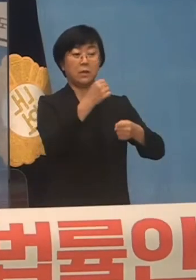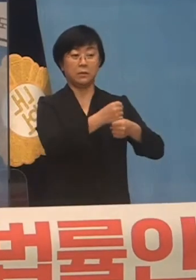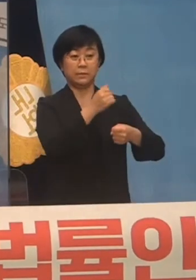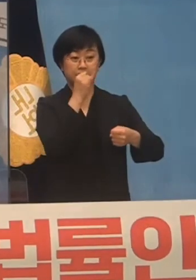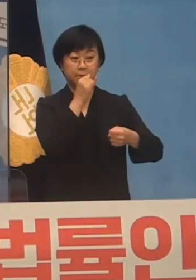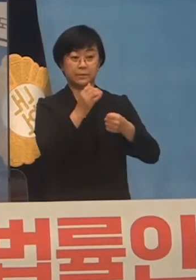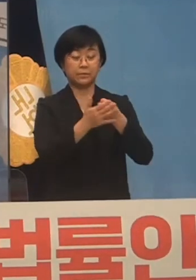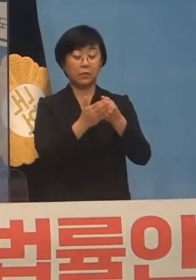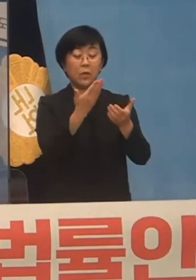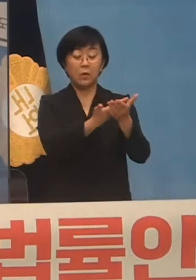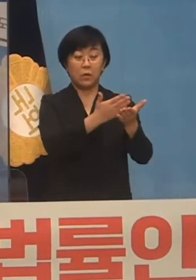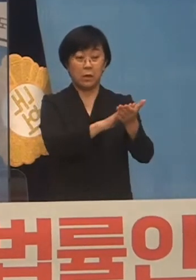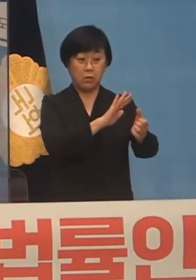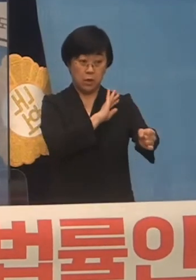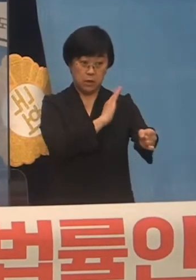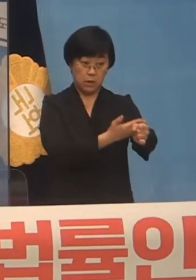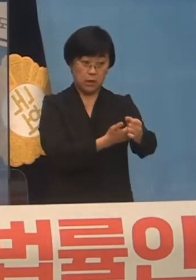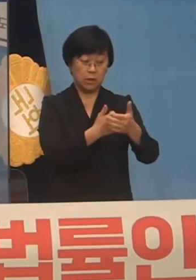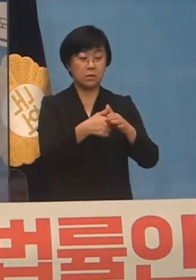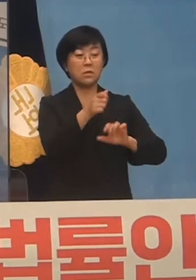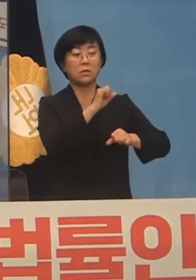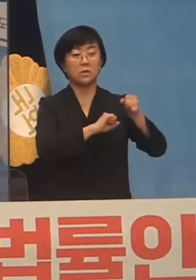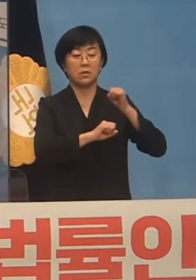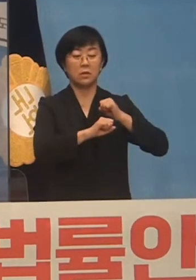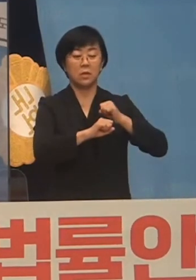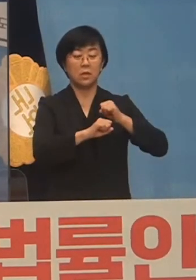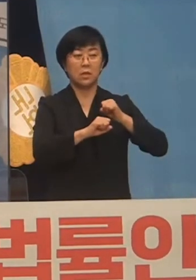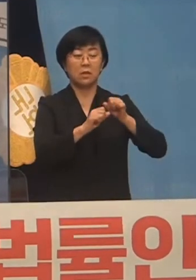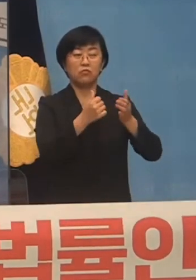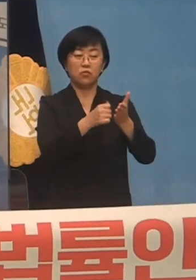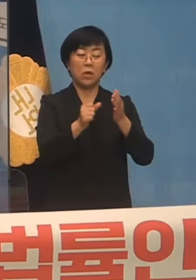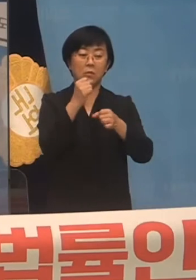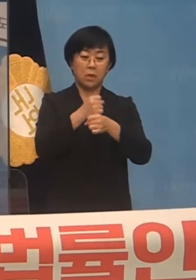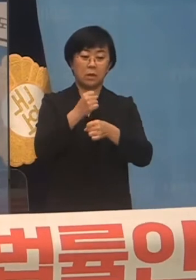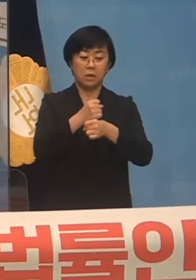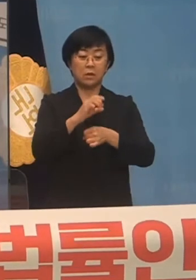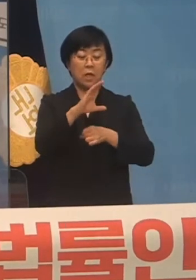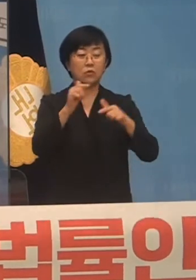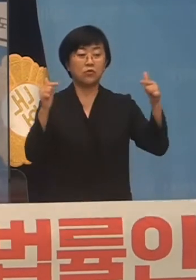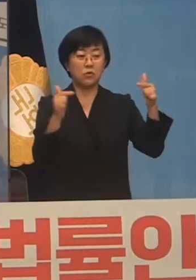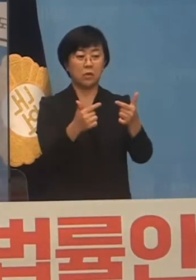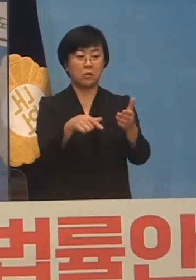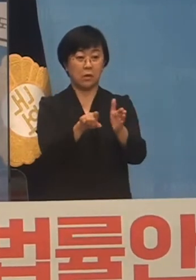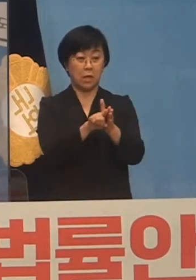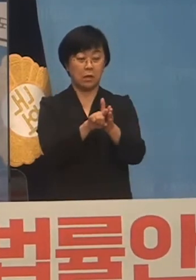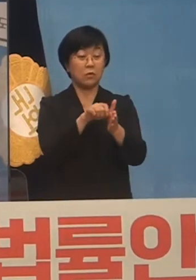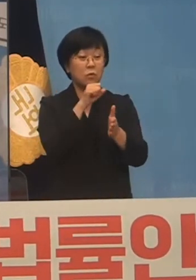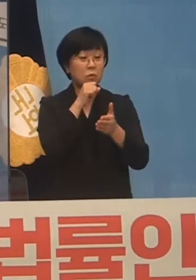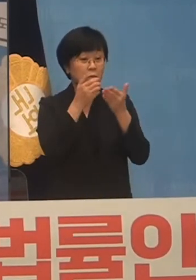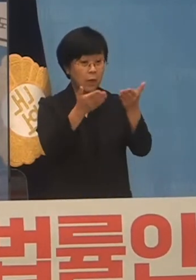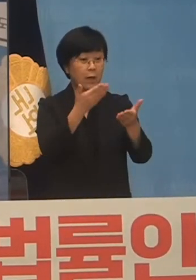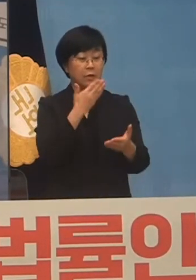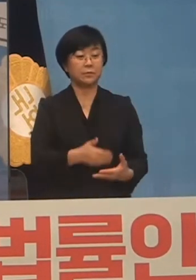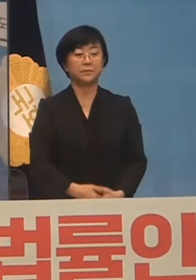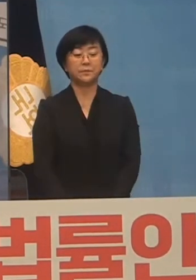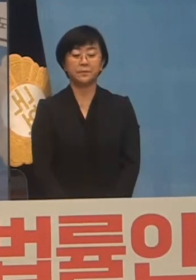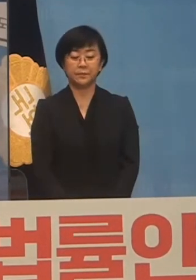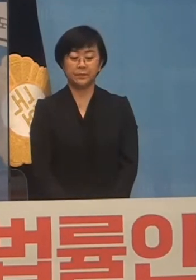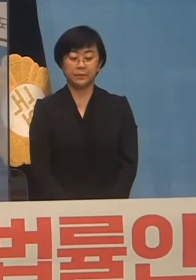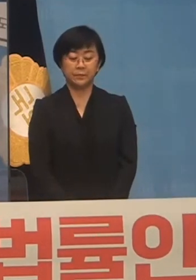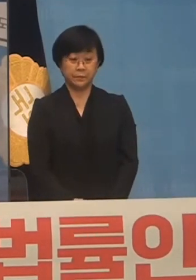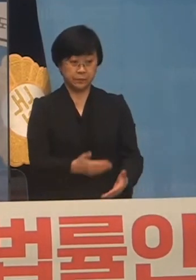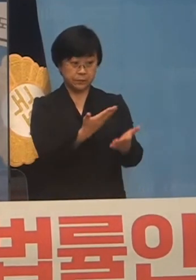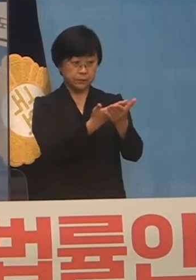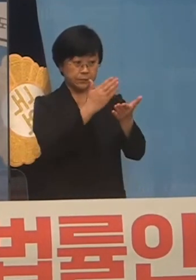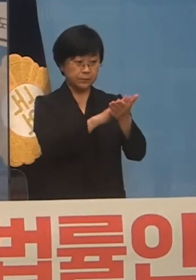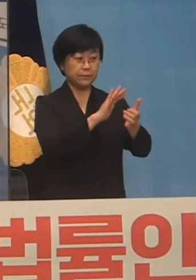되며 수리할 권리에 적극적인 제조기업들은 탄소 감축에 대한 인센티브를 얻게 됩니다.